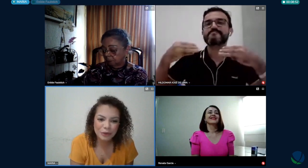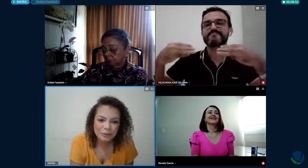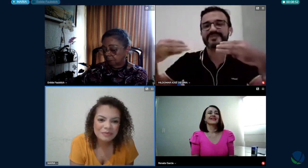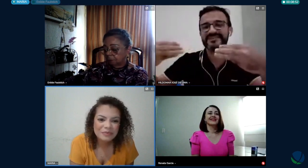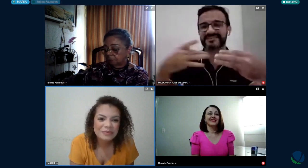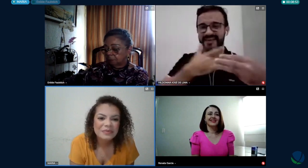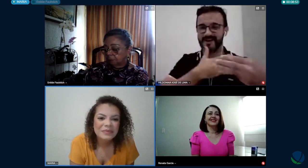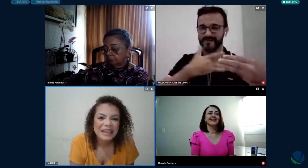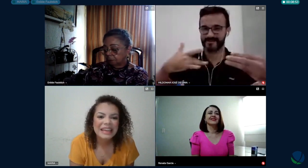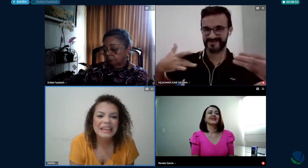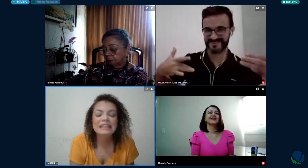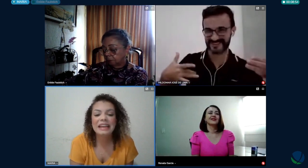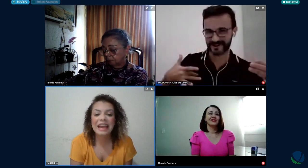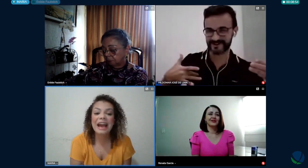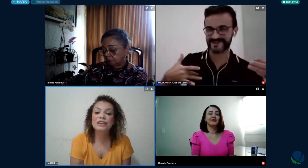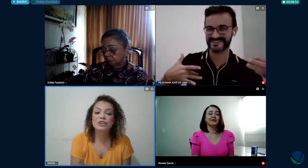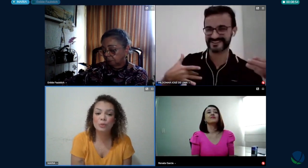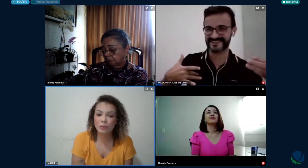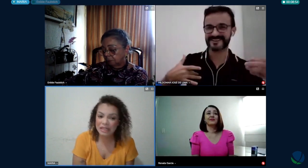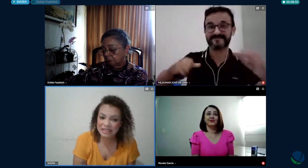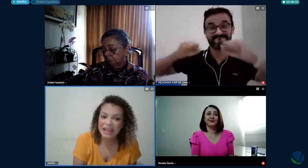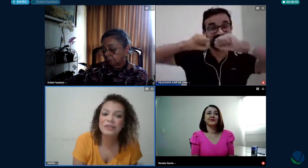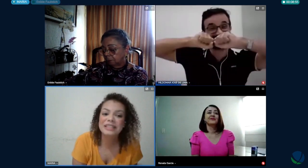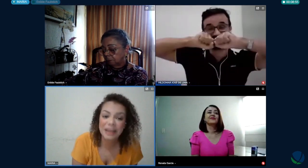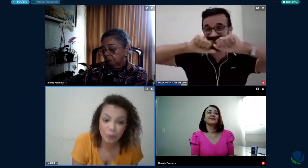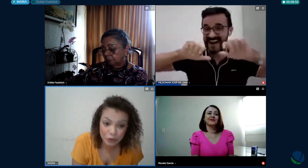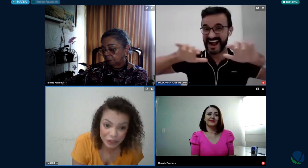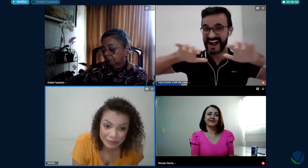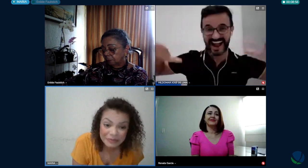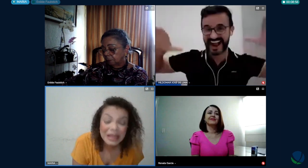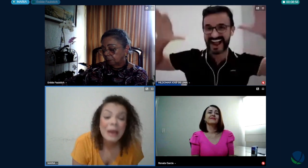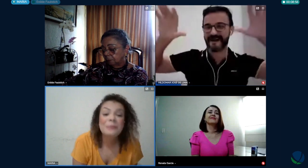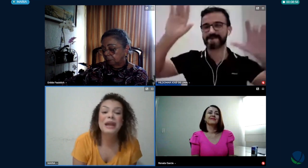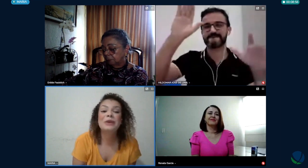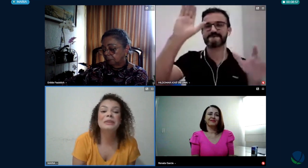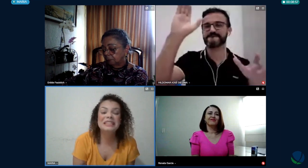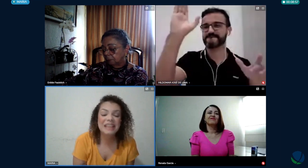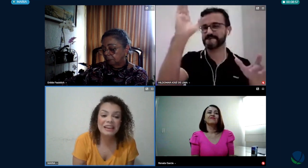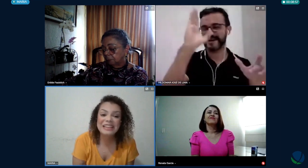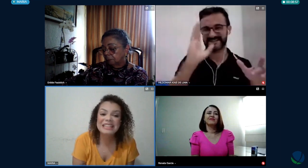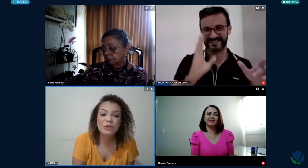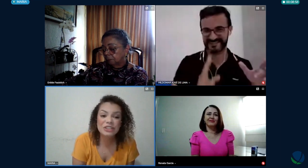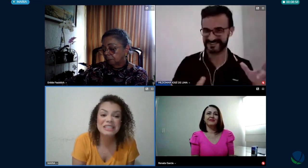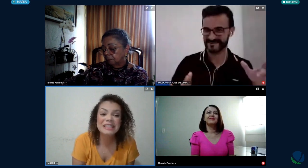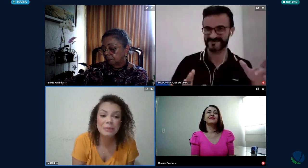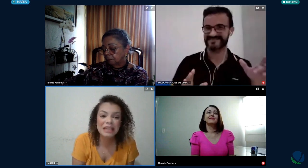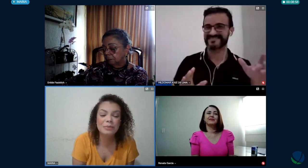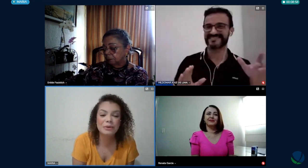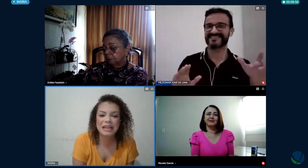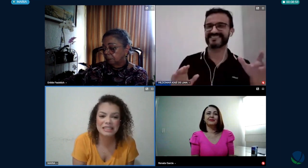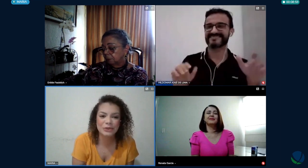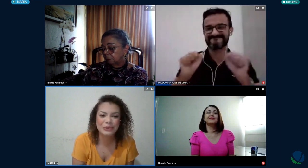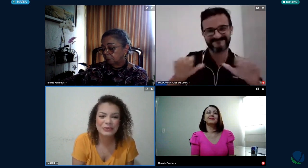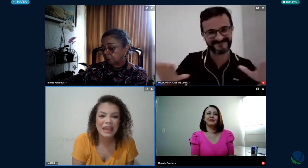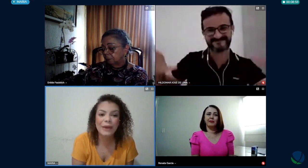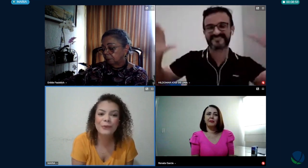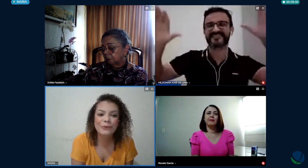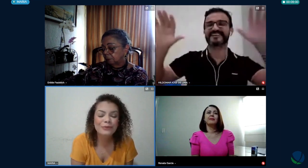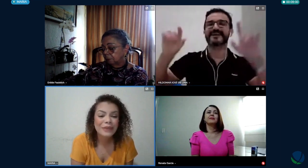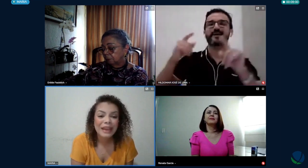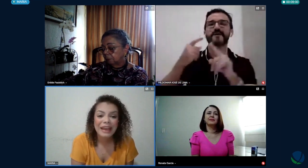de livro e entregar isso para o Ministério da Saúde, para que o Ministério da Saúde dissemine para o